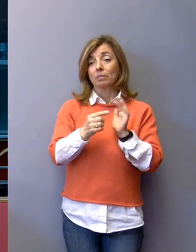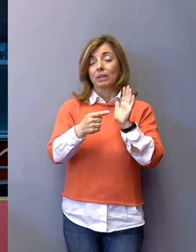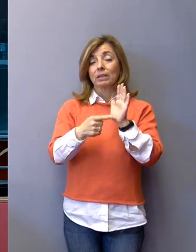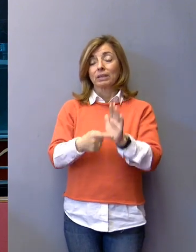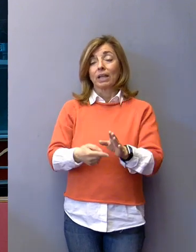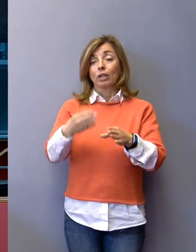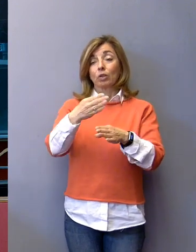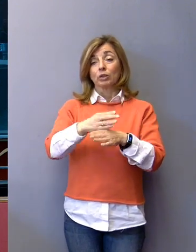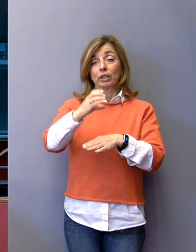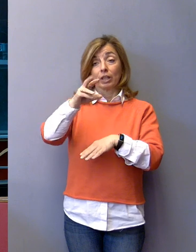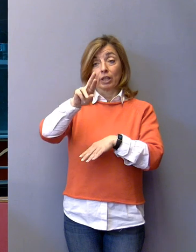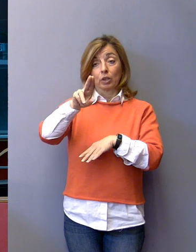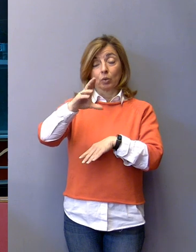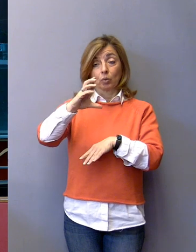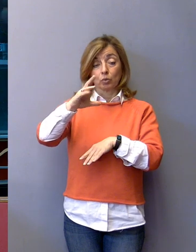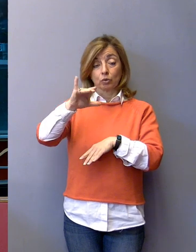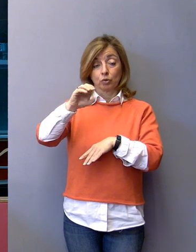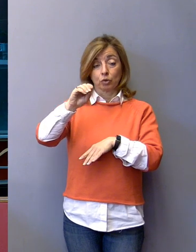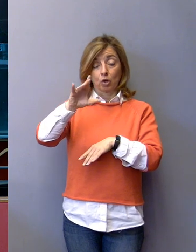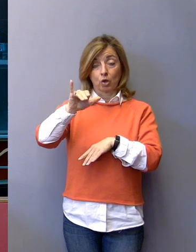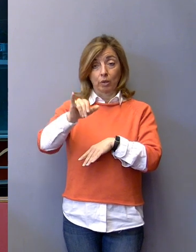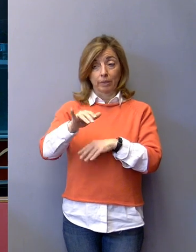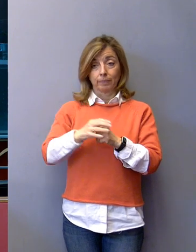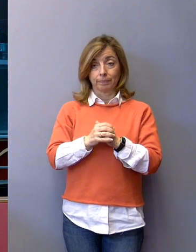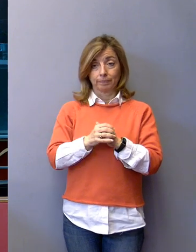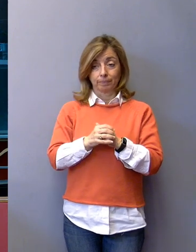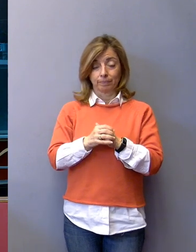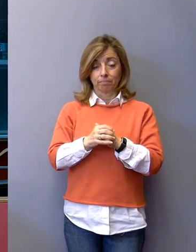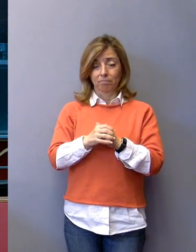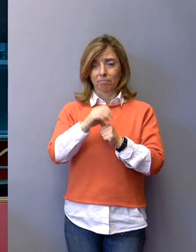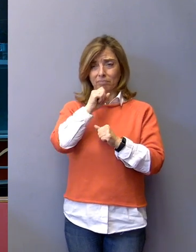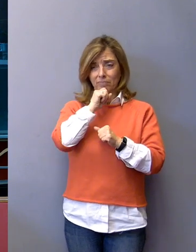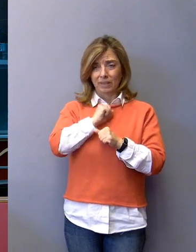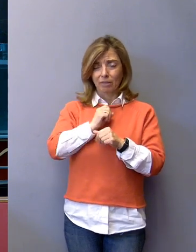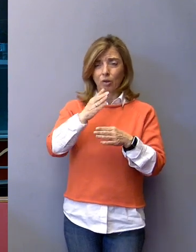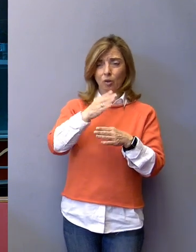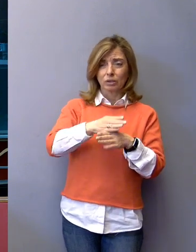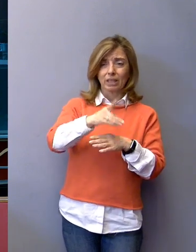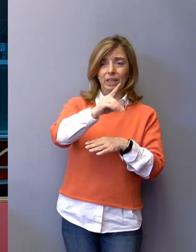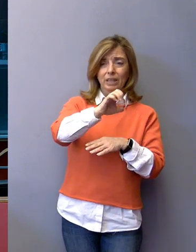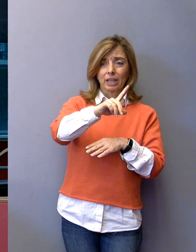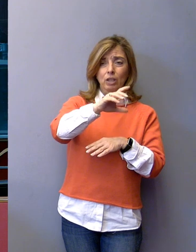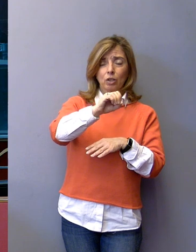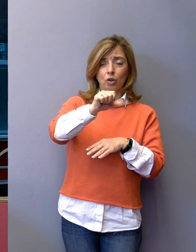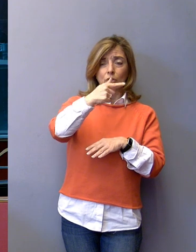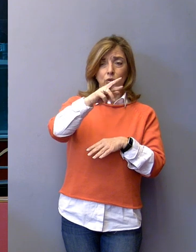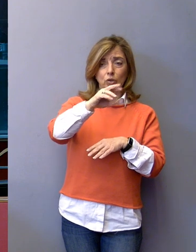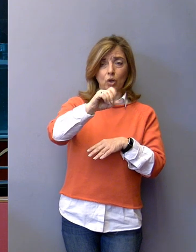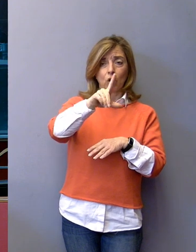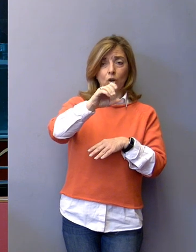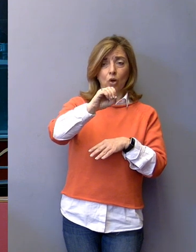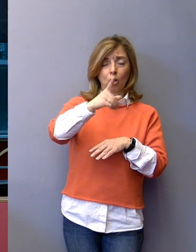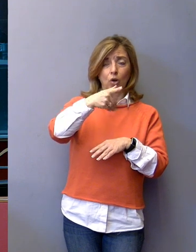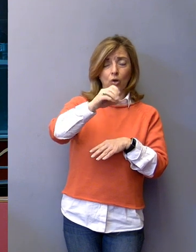Crucioli con credo che siano i consiglieri dello strologo così a brucolieri LEGO dalle firme